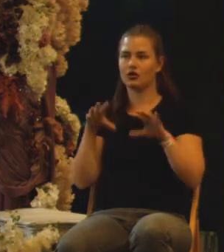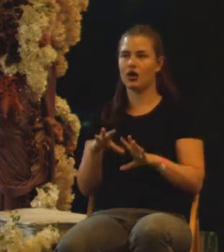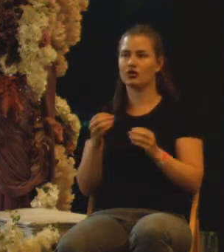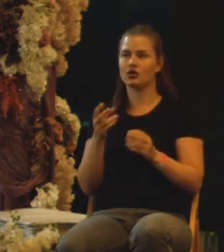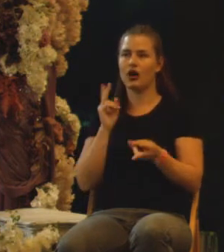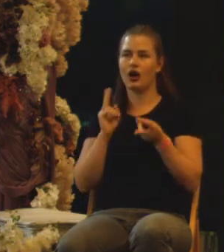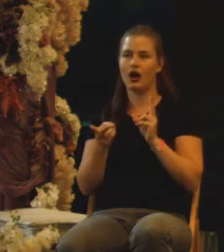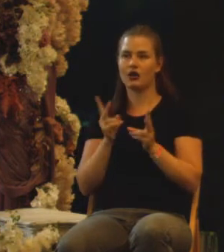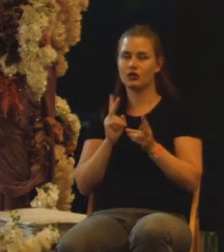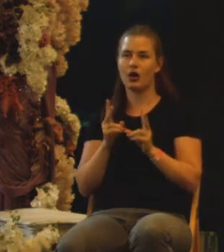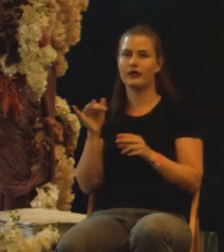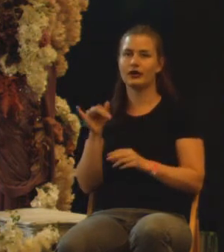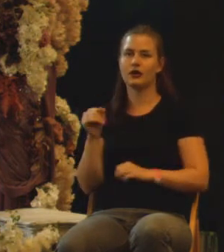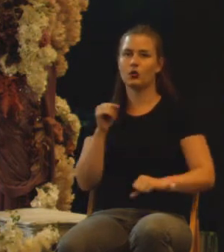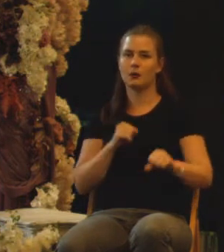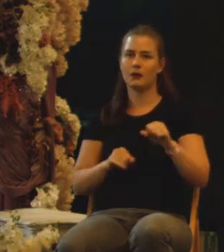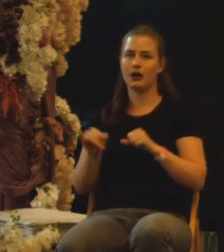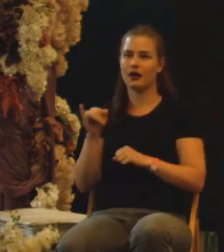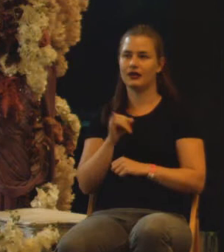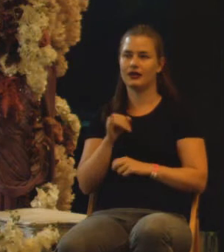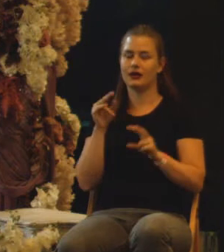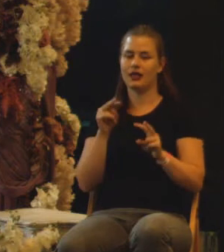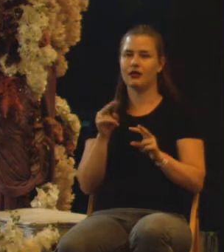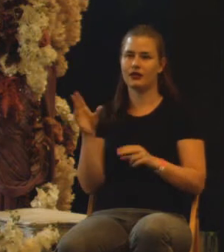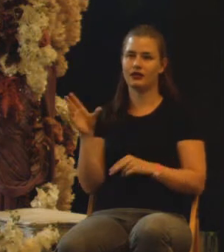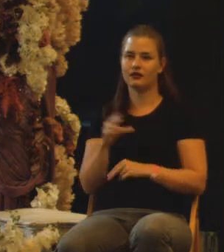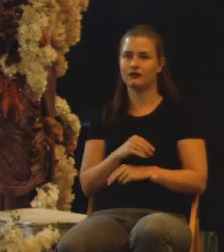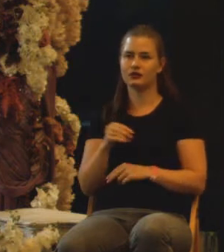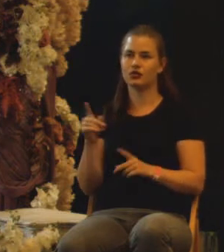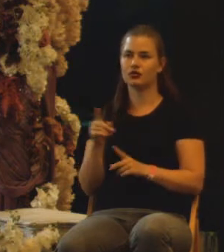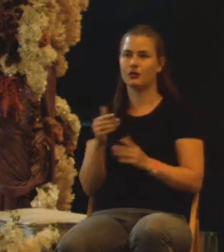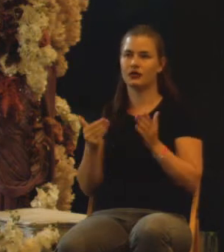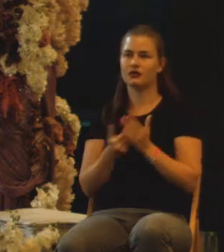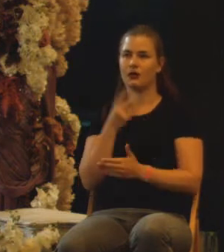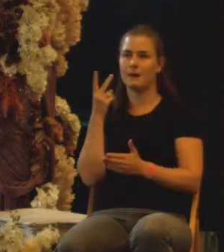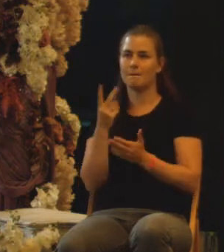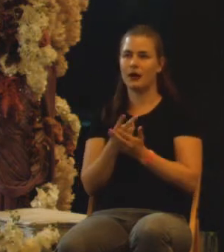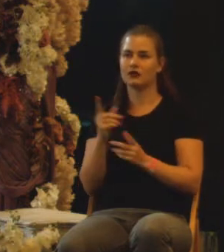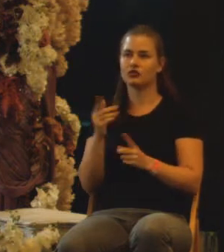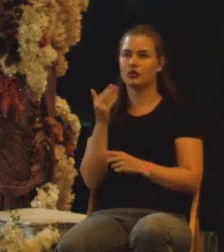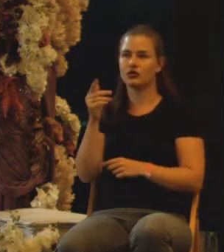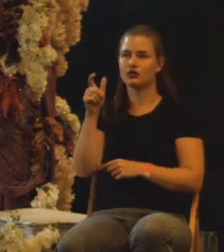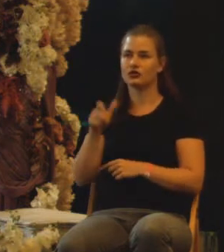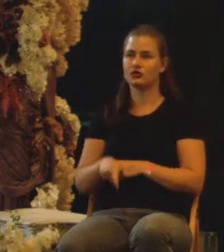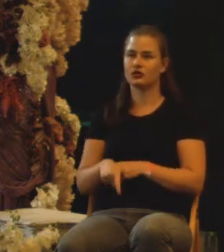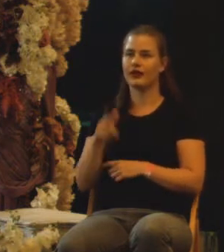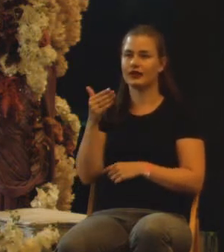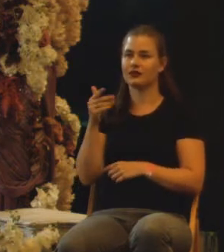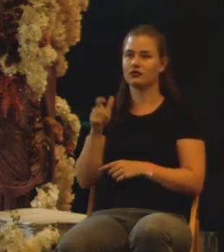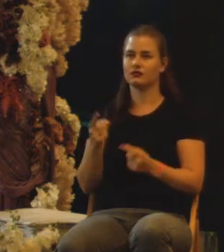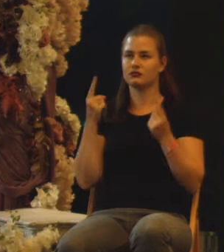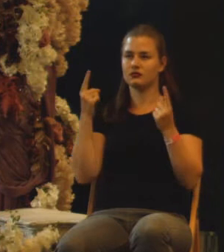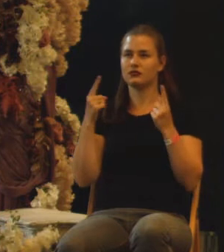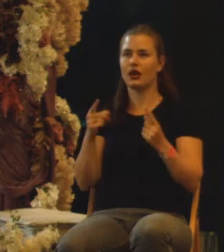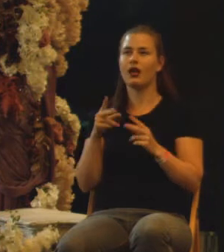плюс готовить, и убирать, и, в общем, контролировать все. Опять же, чтобы показать, что ты человечище. Тебя не просто можно